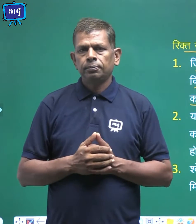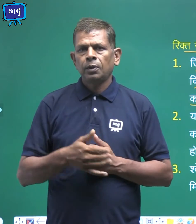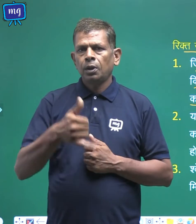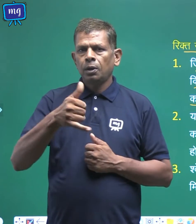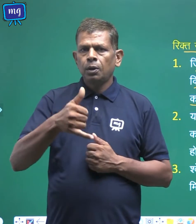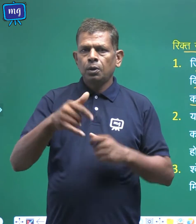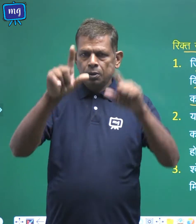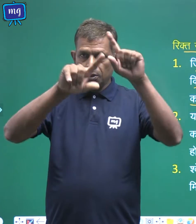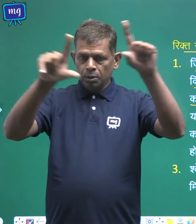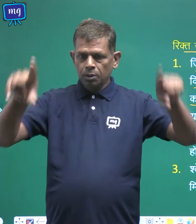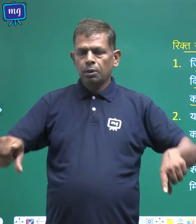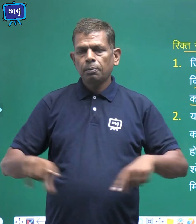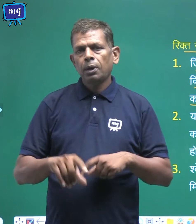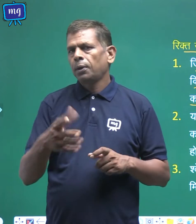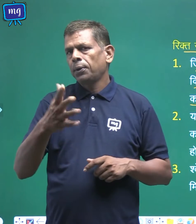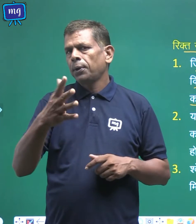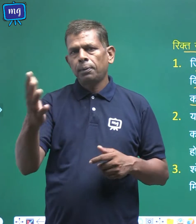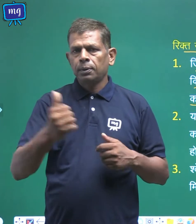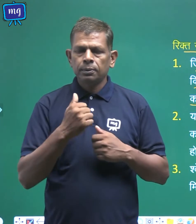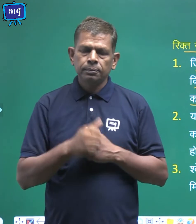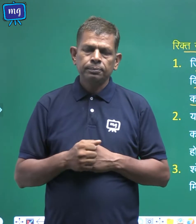पर्दे पर नहीं प्राप्त किया जा सकता।